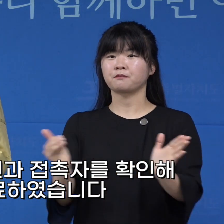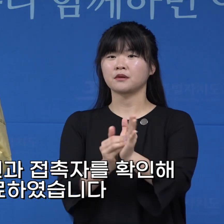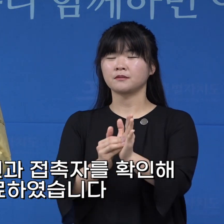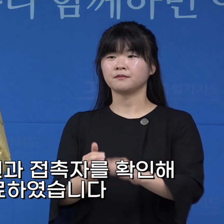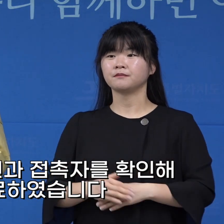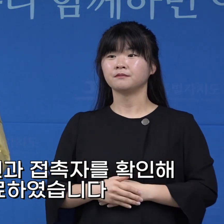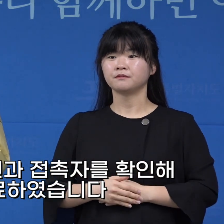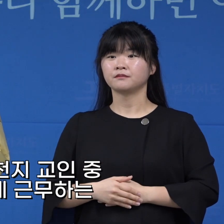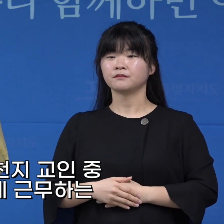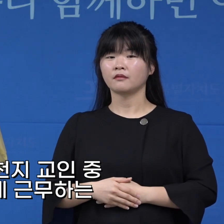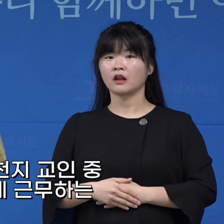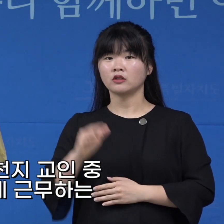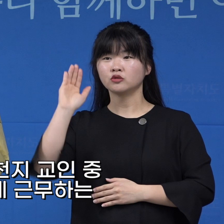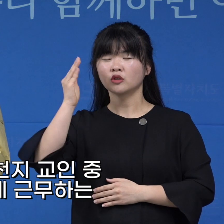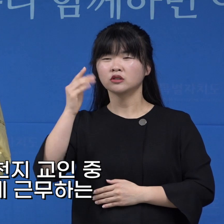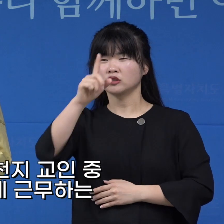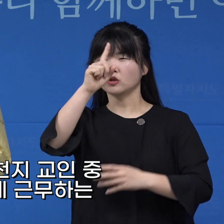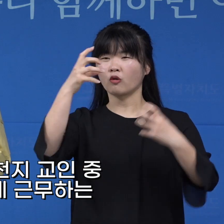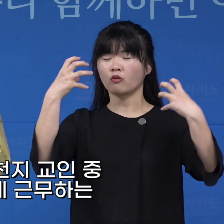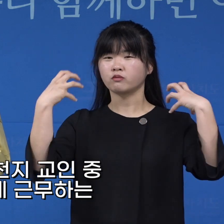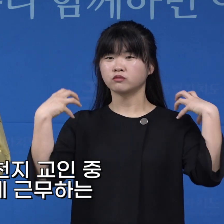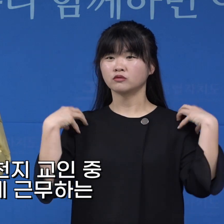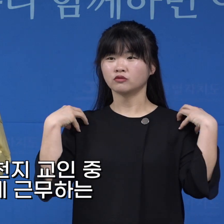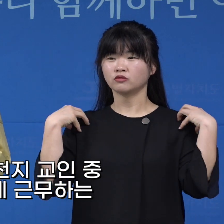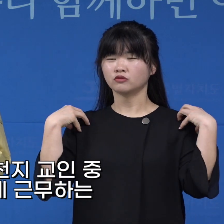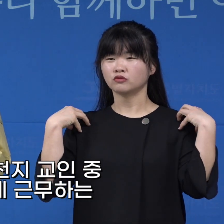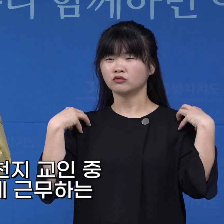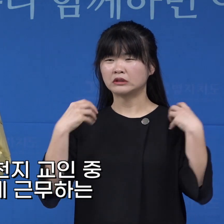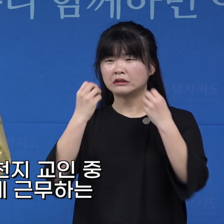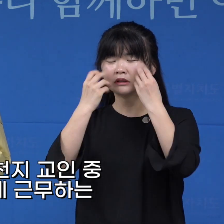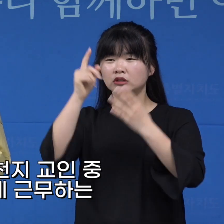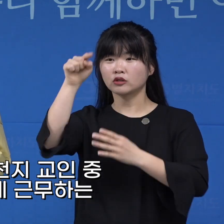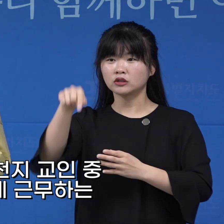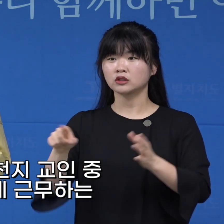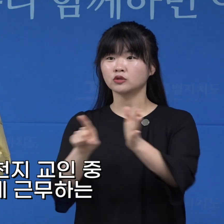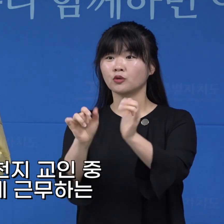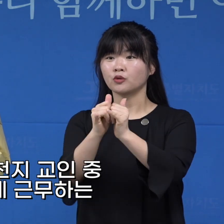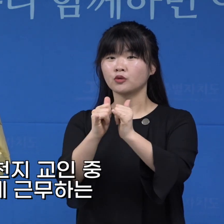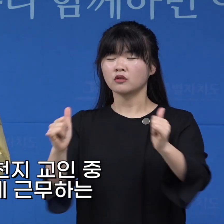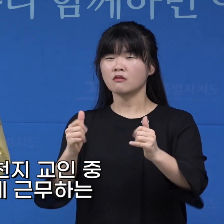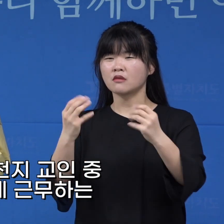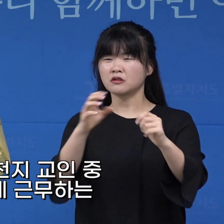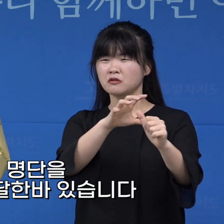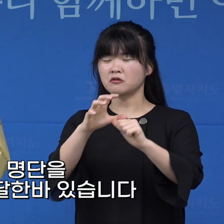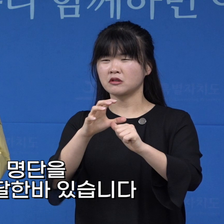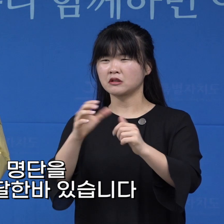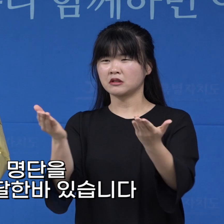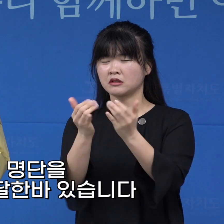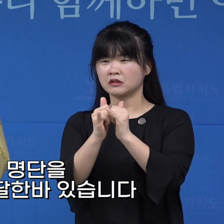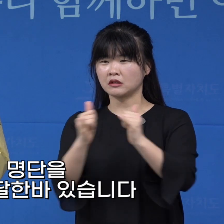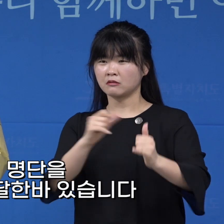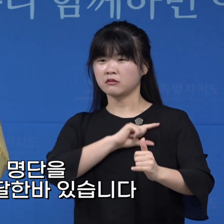완료하였습니다. 최근 정부가 신천지 교인 중 다중이용시설에 근무하는